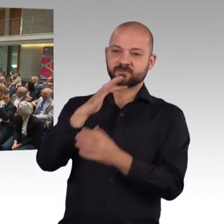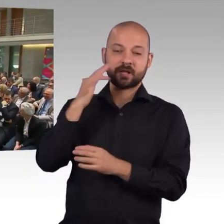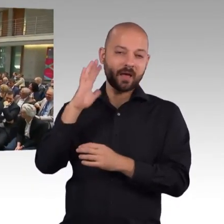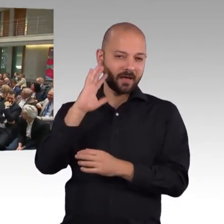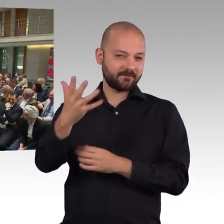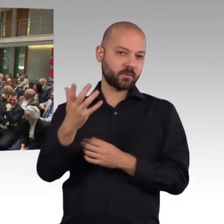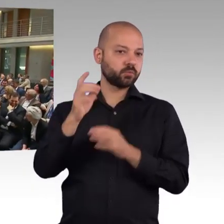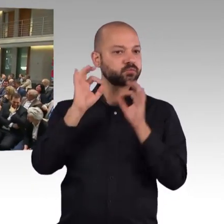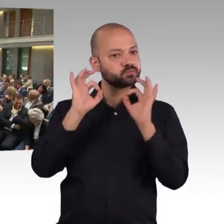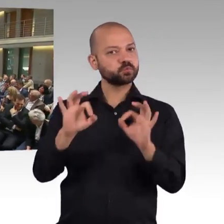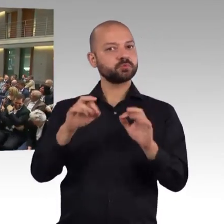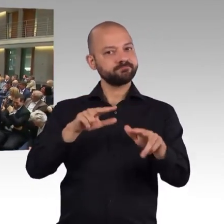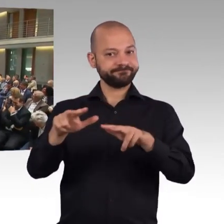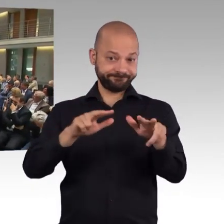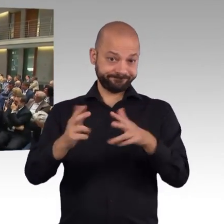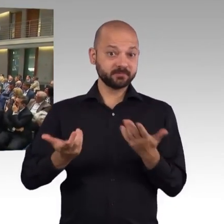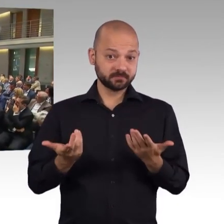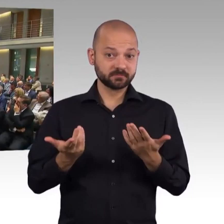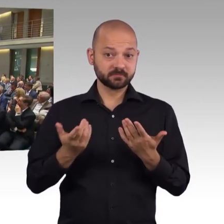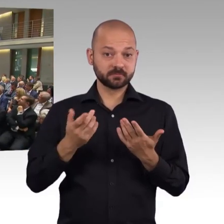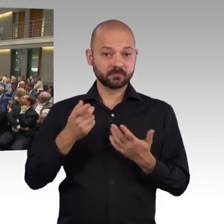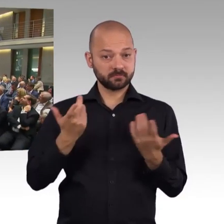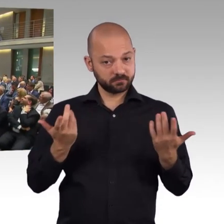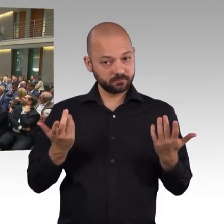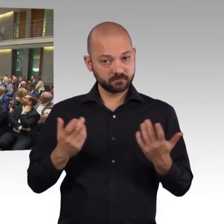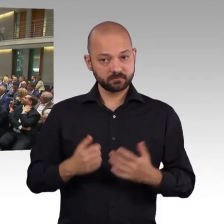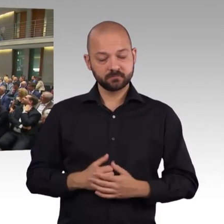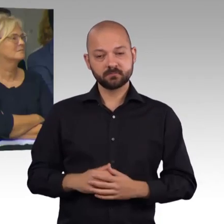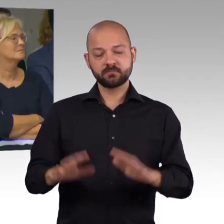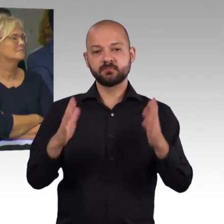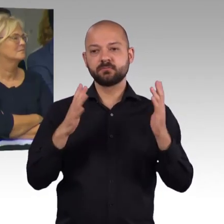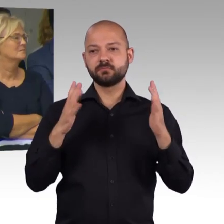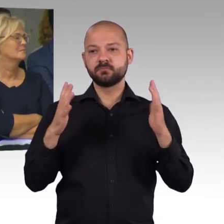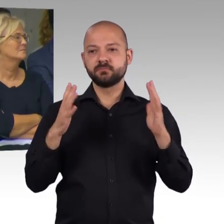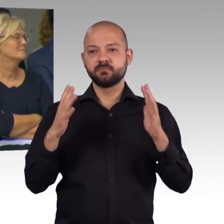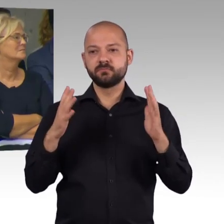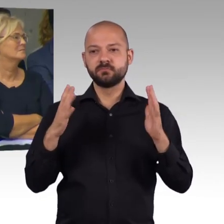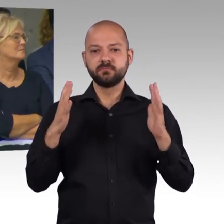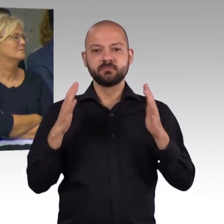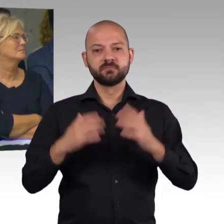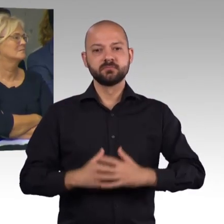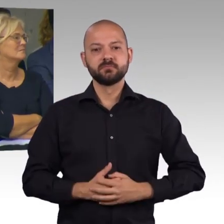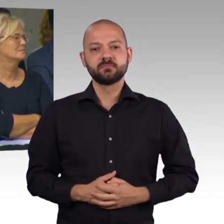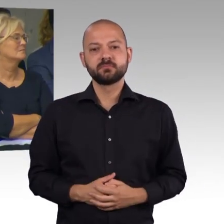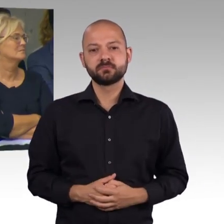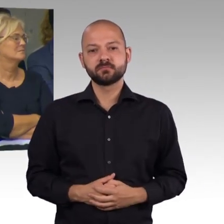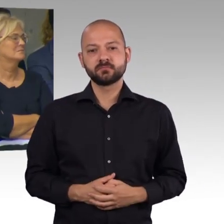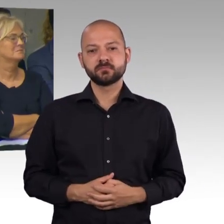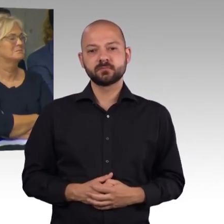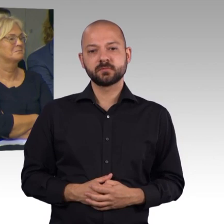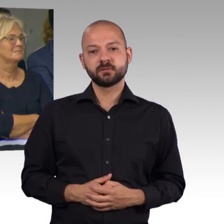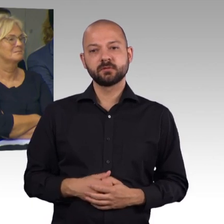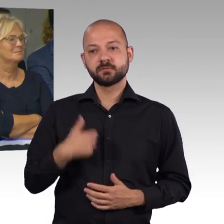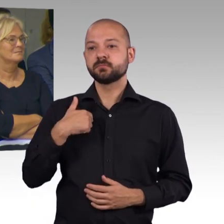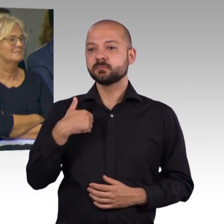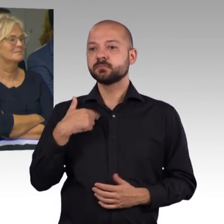Und Frau Ministerin, wir trauen Ihnen Leadership zu. Die Sozialdemokratie ist ja inzwischen auf dem Weg in die Opposition. Die Rede des